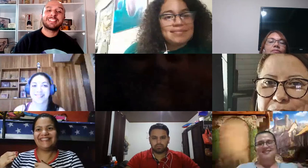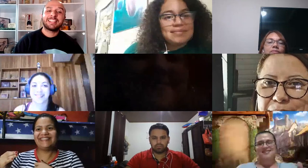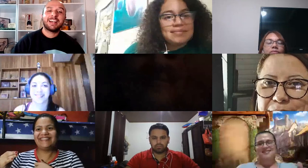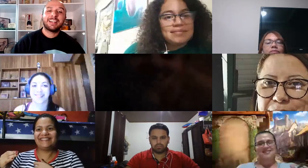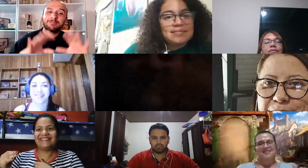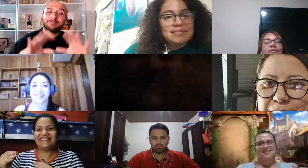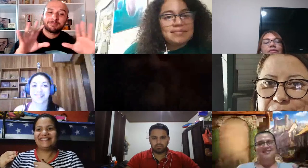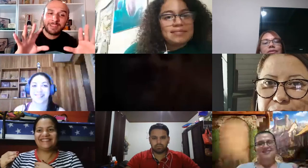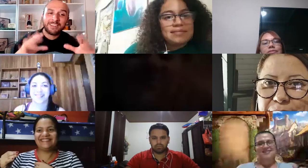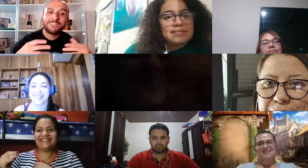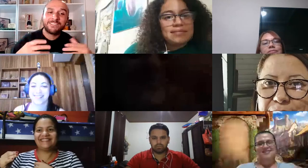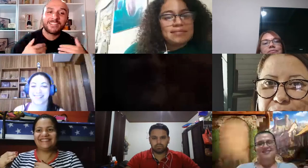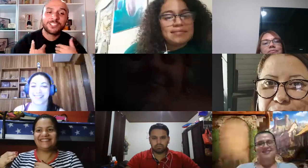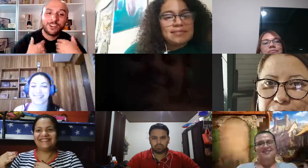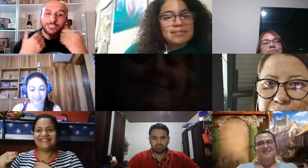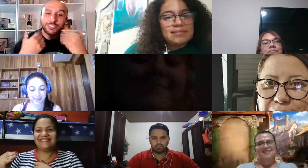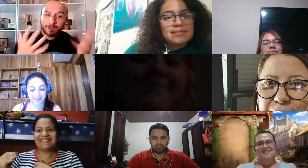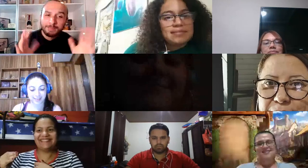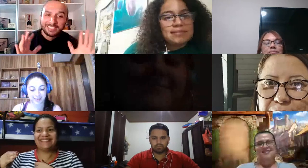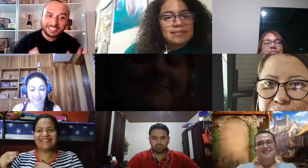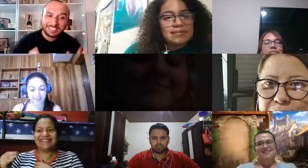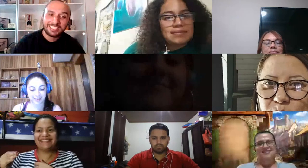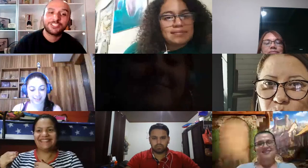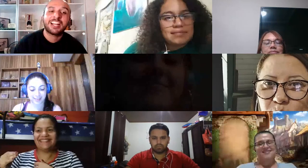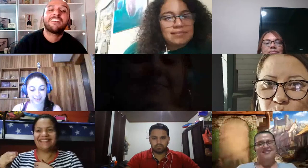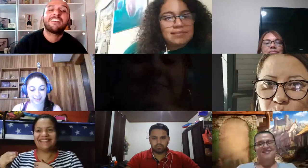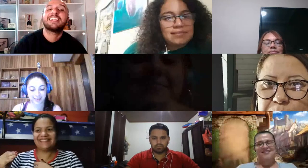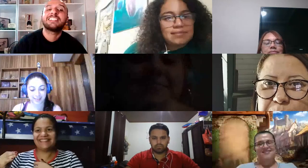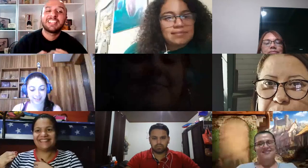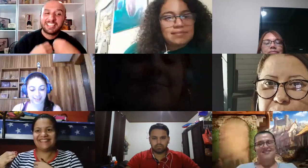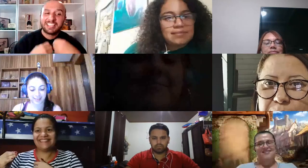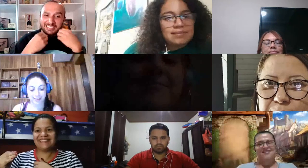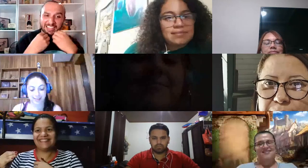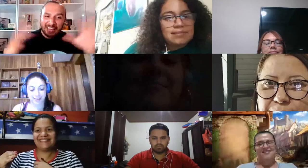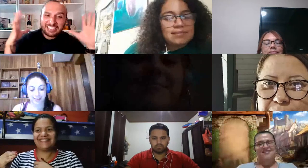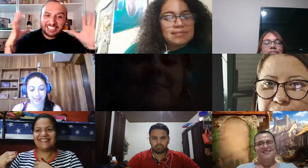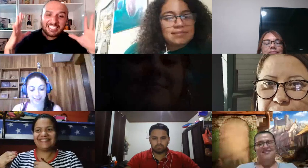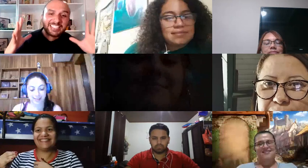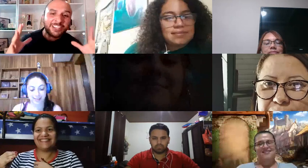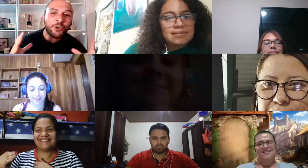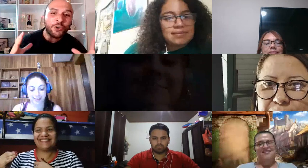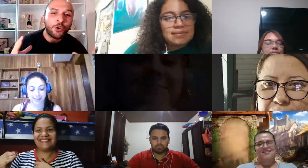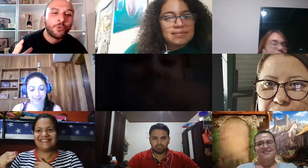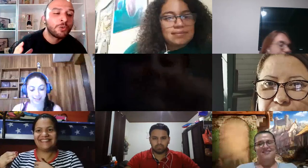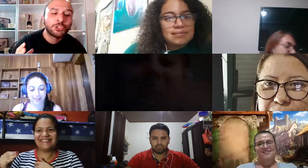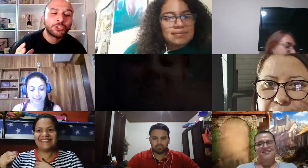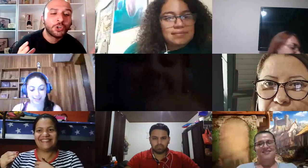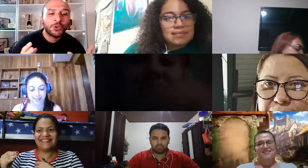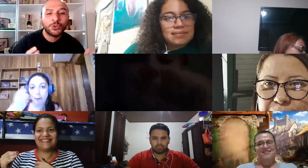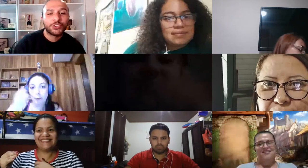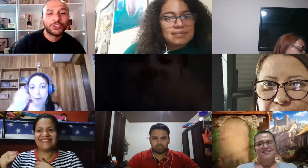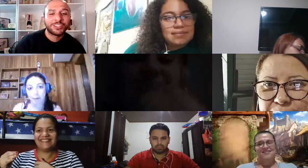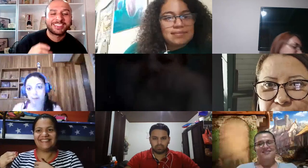Saprista, para efectos de los sapristas, de una vez se las enseño con mucho orgullo.